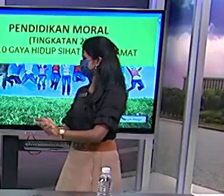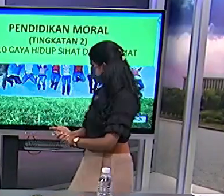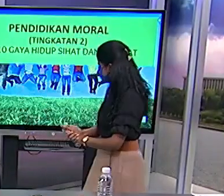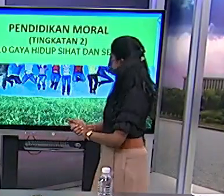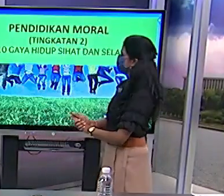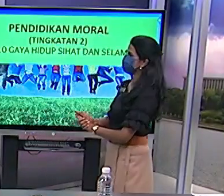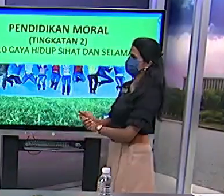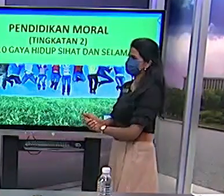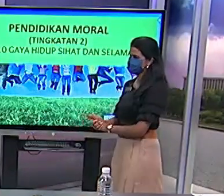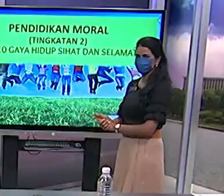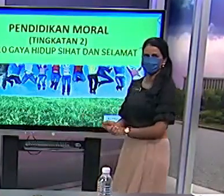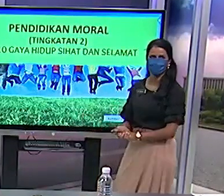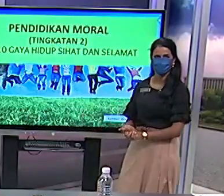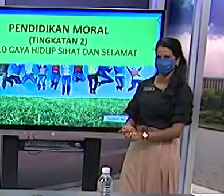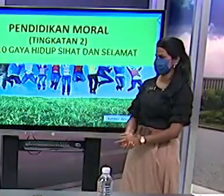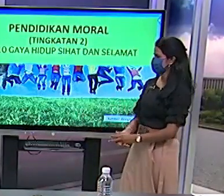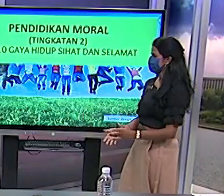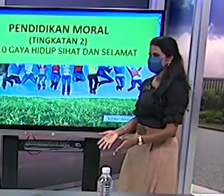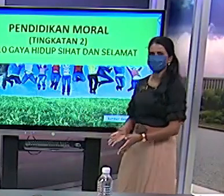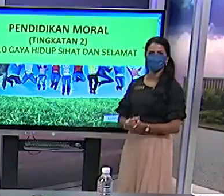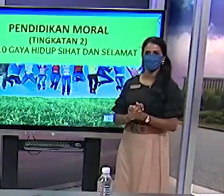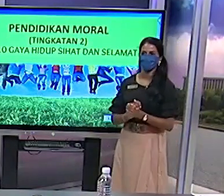okay. Rupanya. Okey, boleh. Okey.